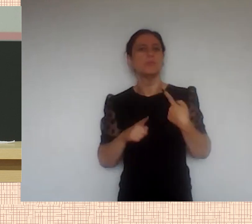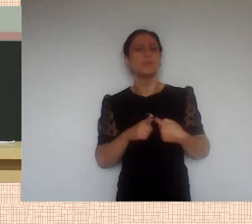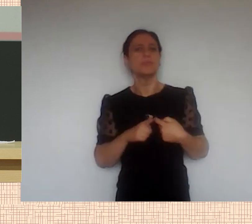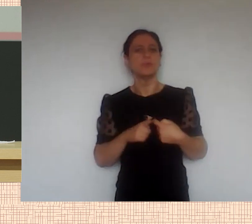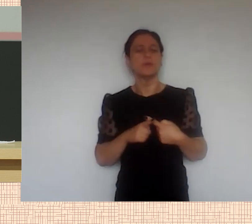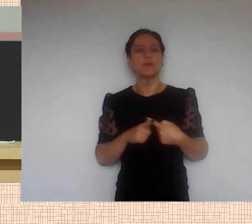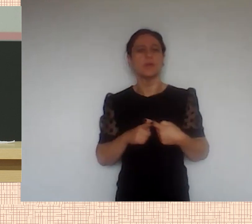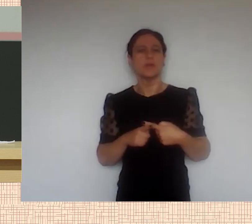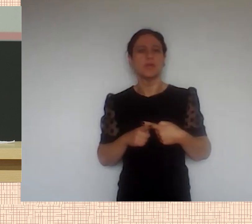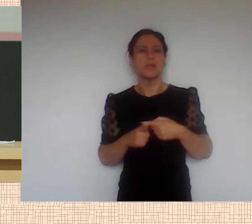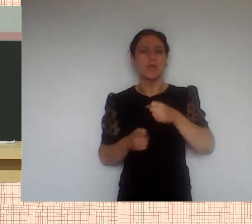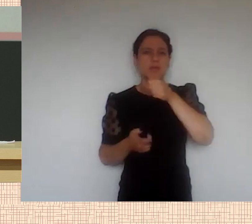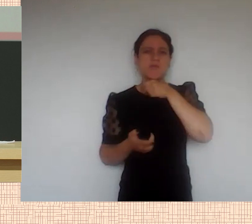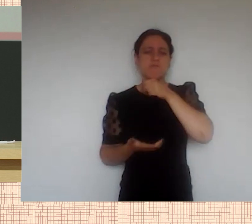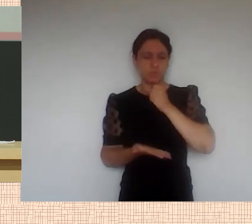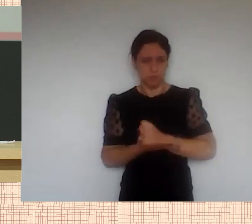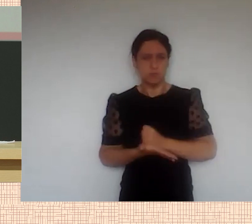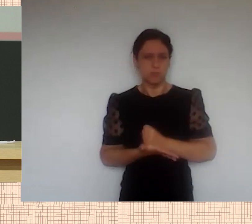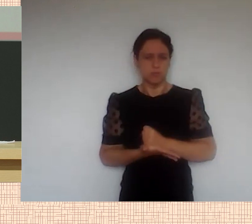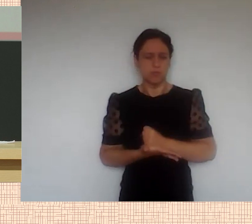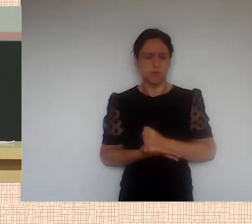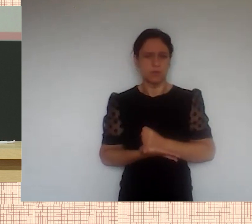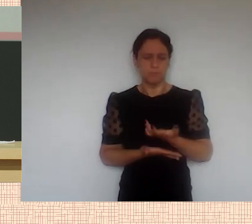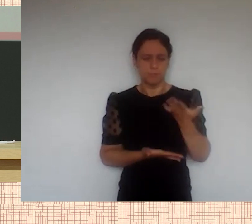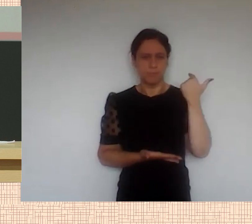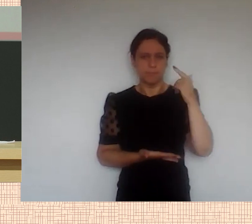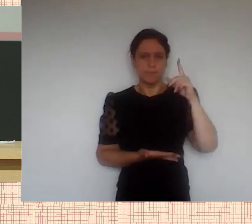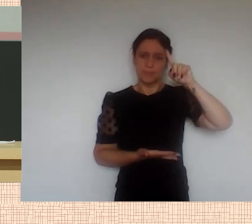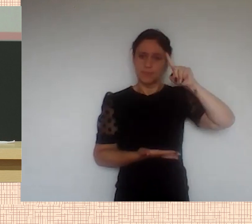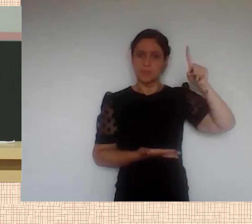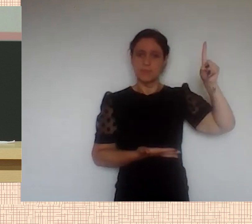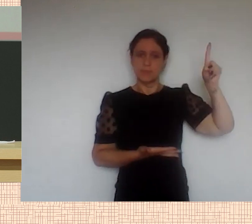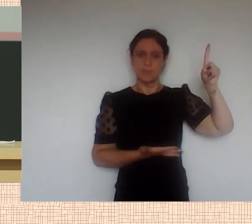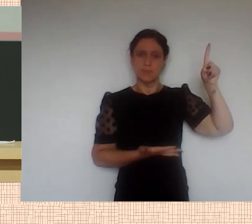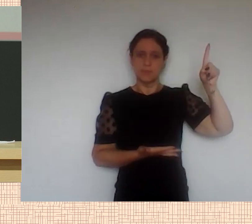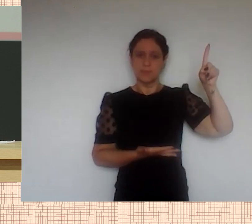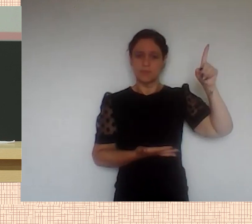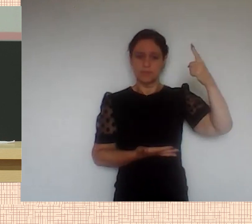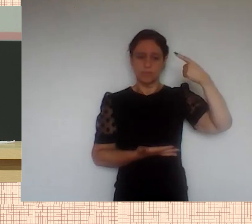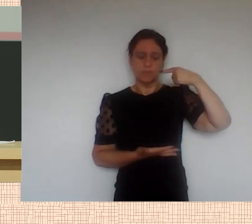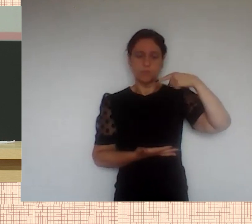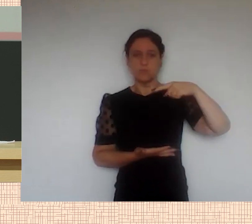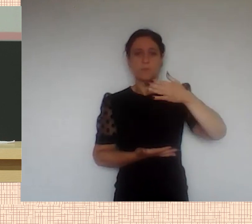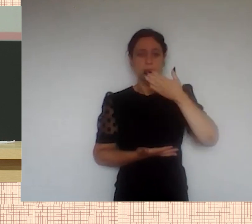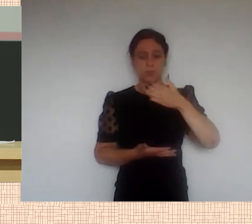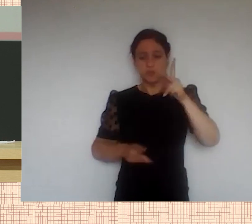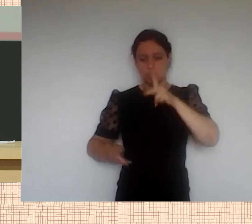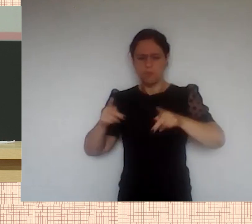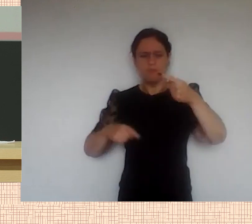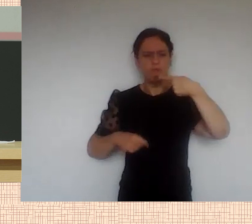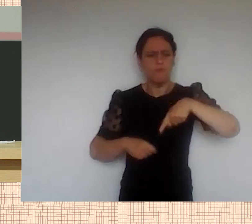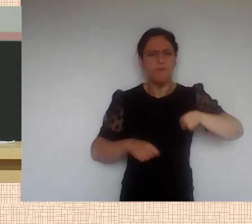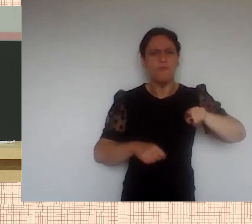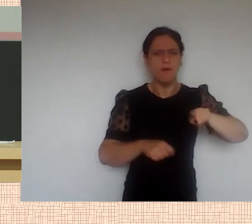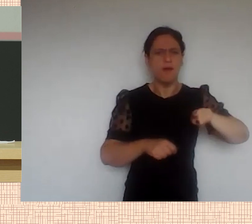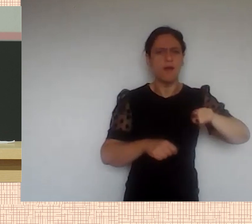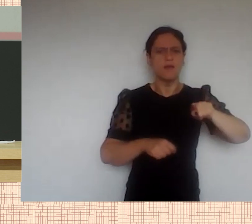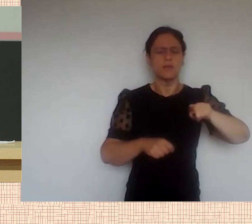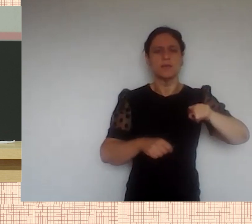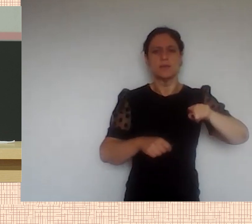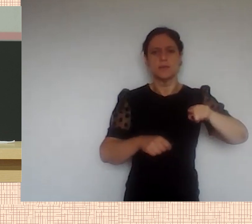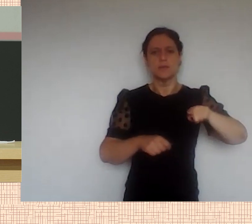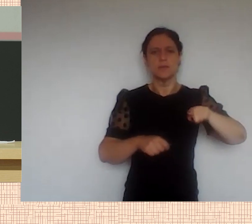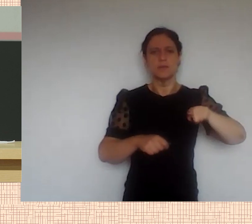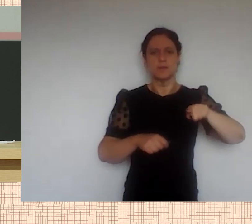Sabe por que não faz assim? No Antigo Testamento, quando Deus ia levar o povo para possuir a terra de Canaã,